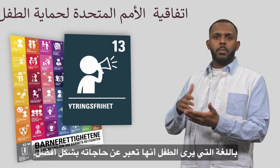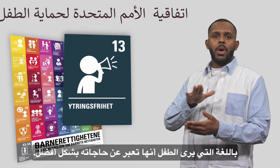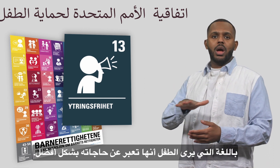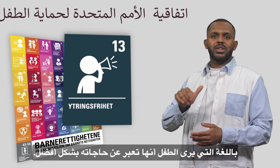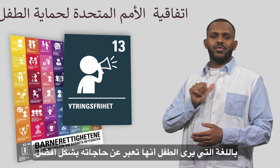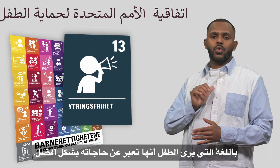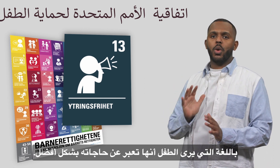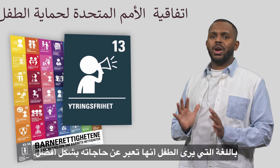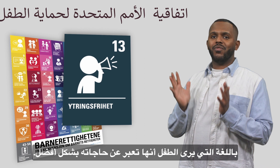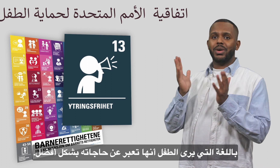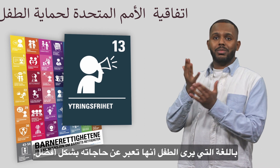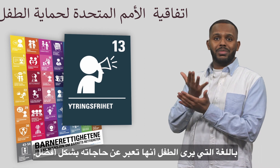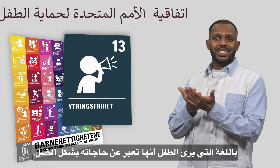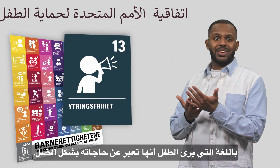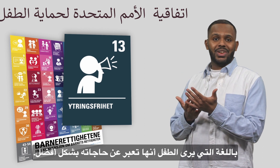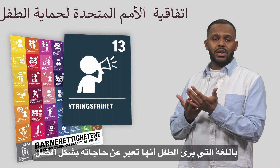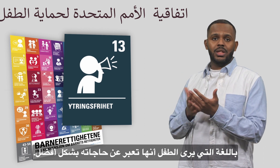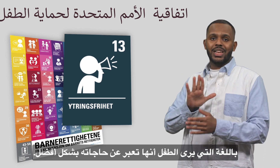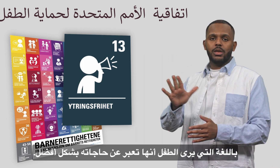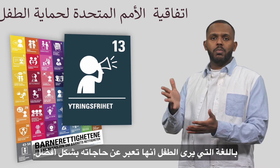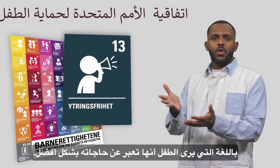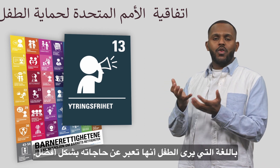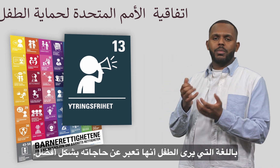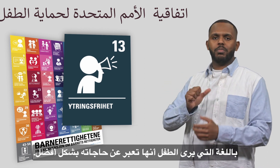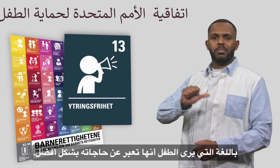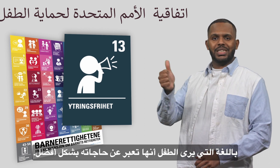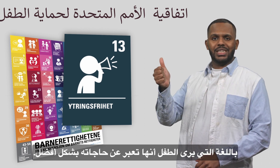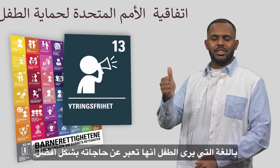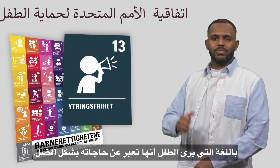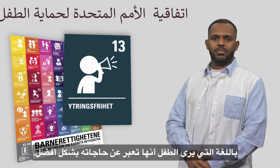باللغة التي يرى الطفل أنها تعبر عن حاجاته بشكل أفضل.